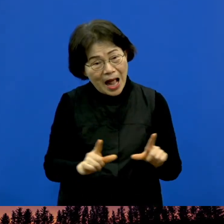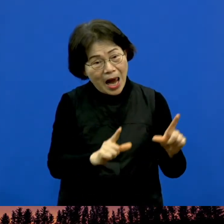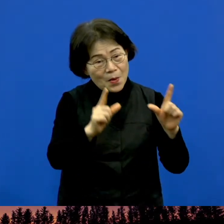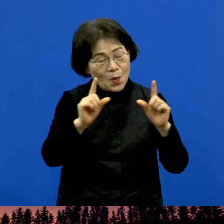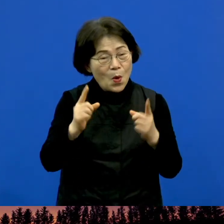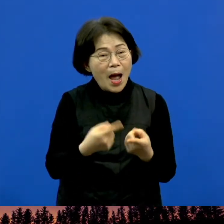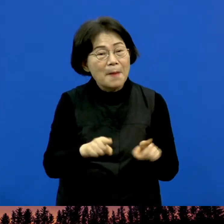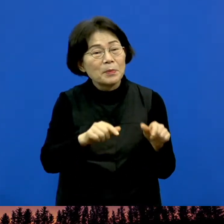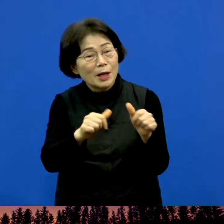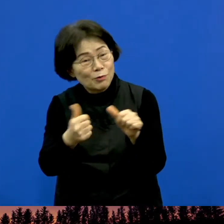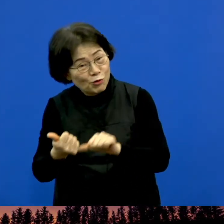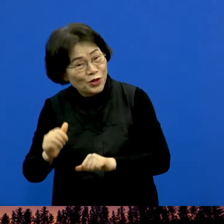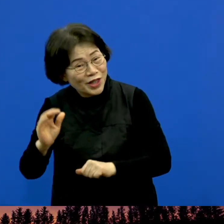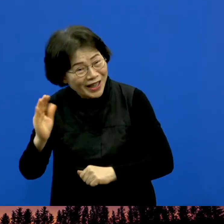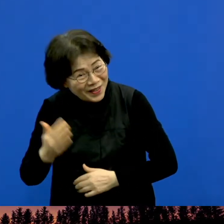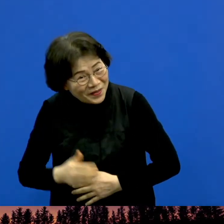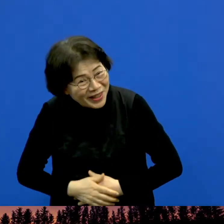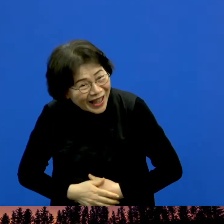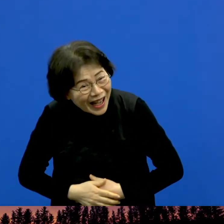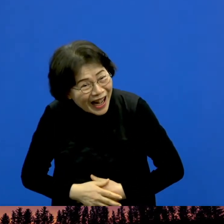죽어야지.